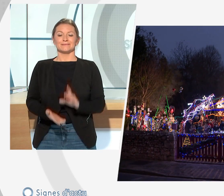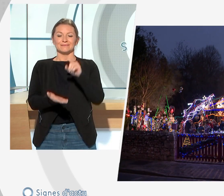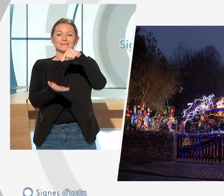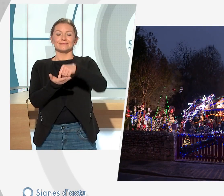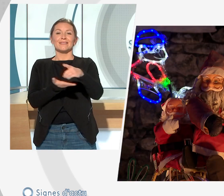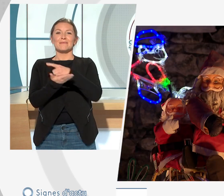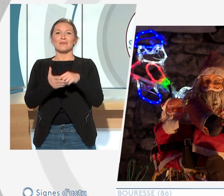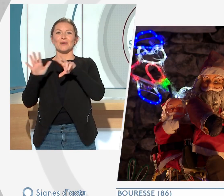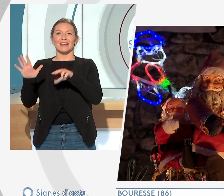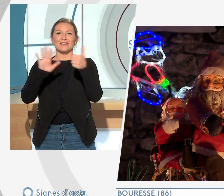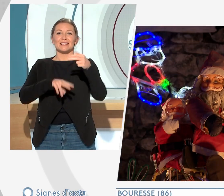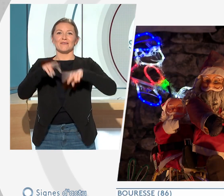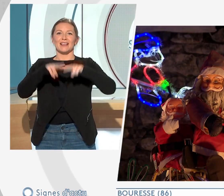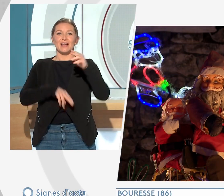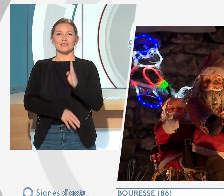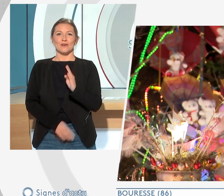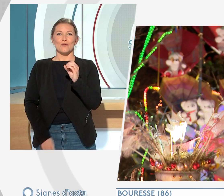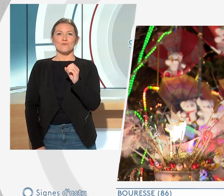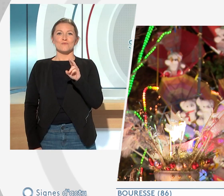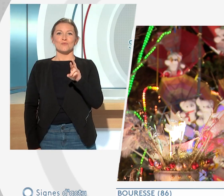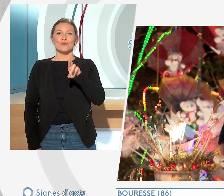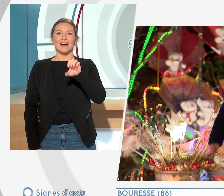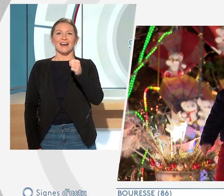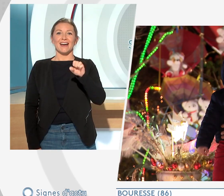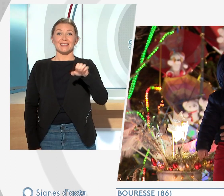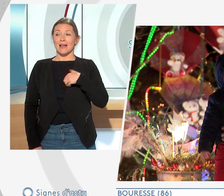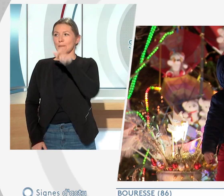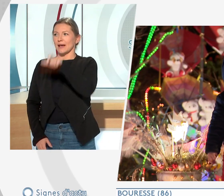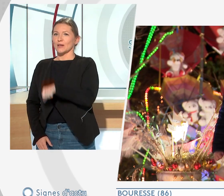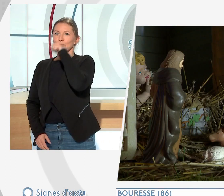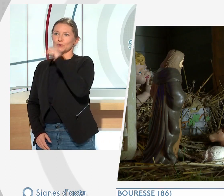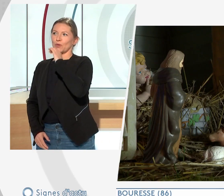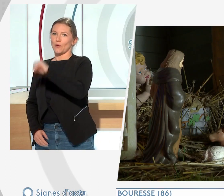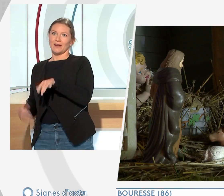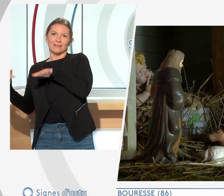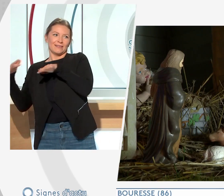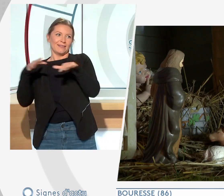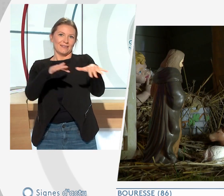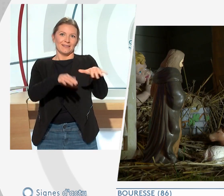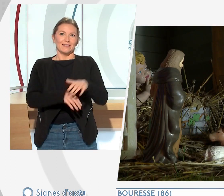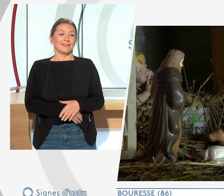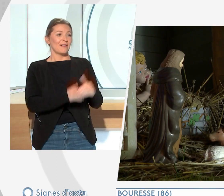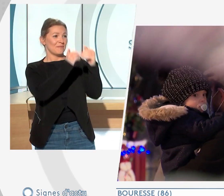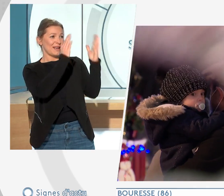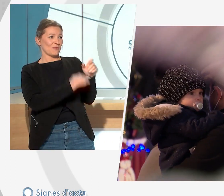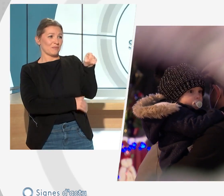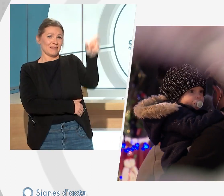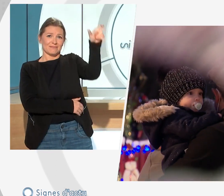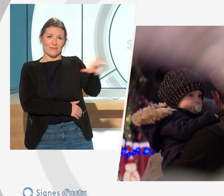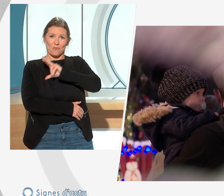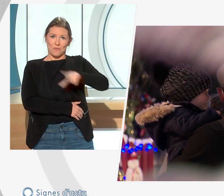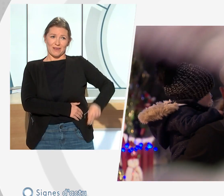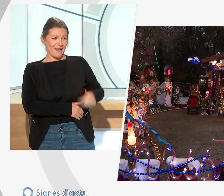Cette maison située à Bourrès dans la Vienne est le rendez-vous des amoureux de la féerie de Noël. Toutes ces décorations sont l'œuvre de